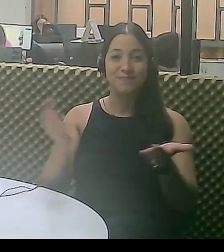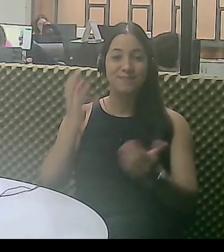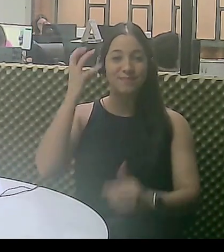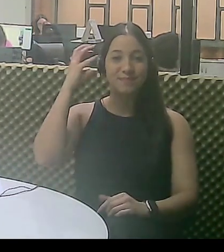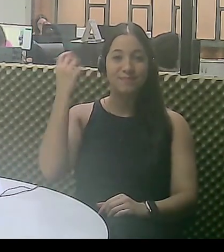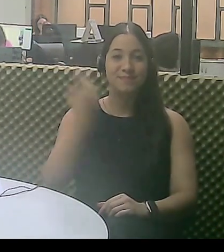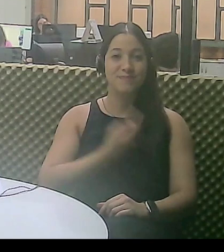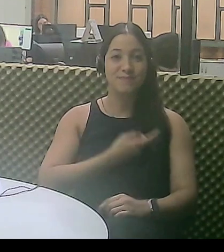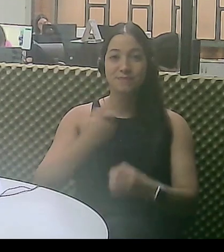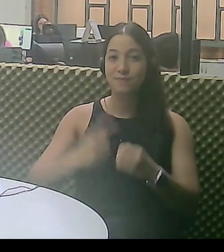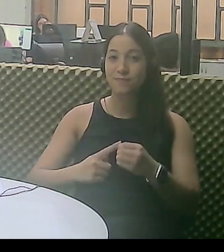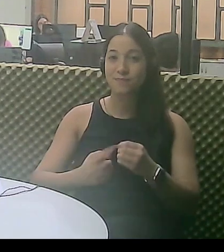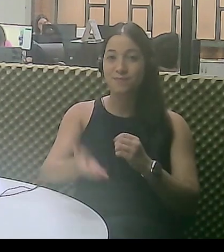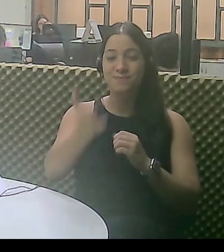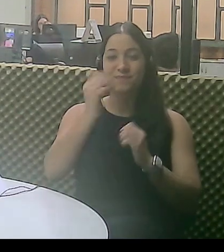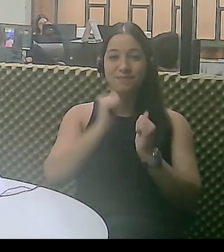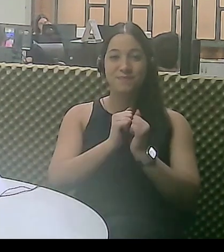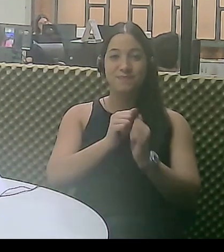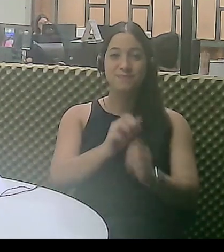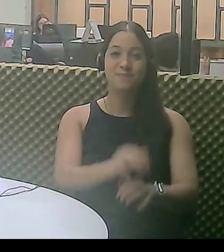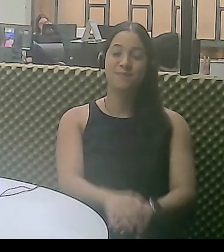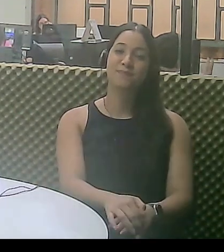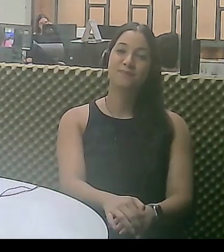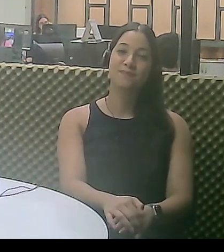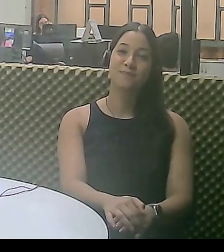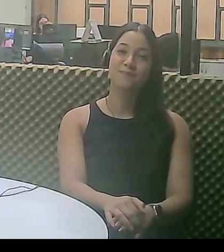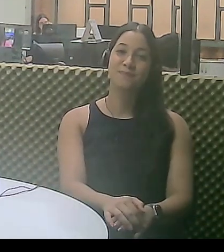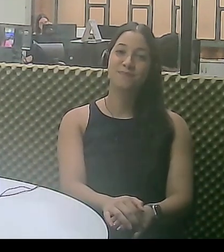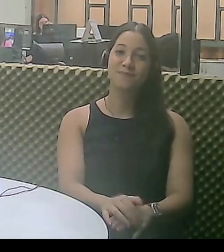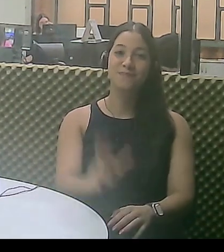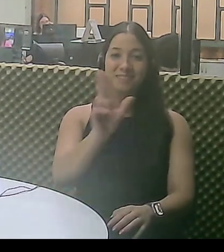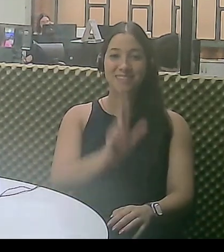de agora na Rádio Nossa Cidade. Vem com a gente!